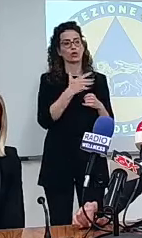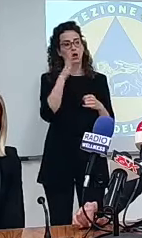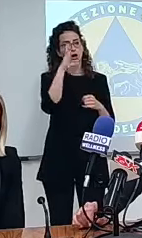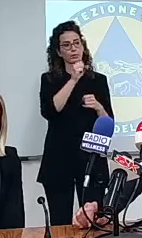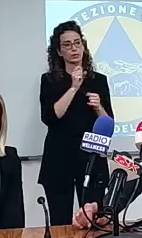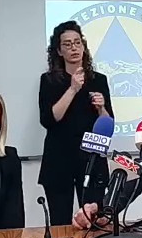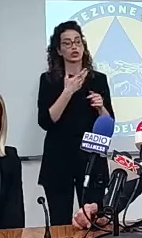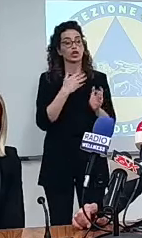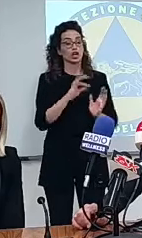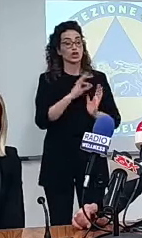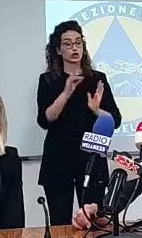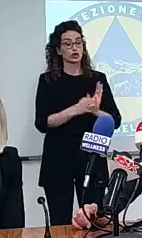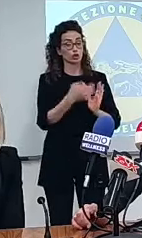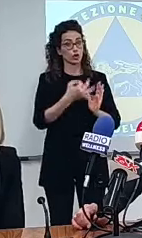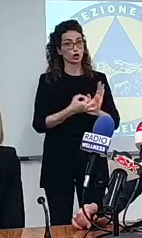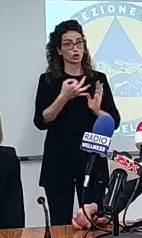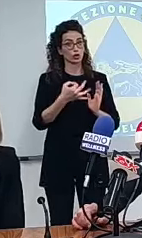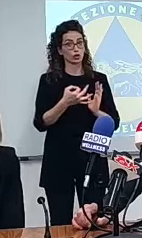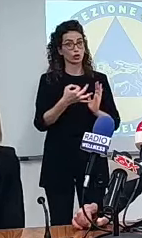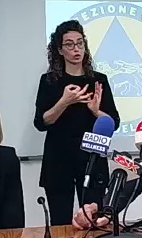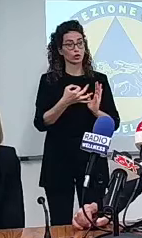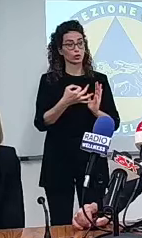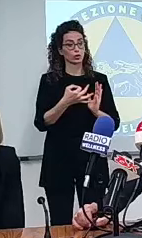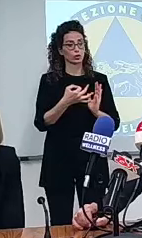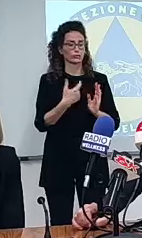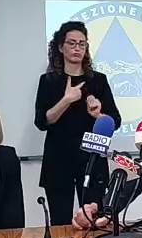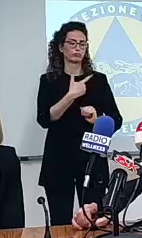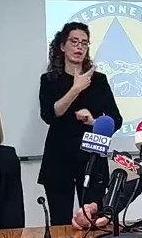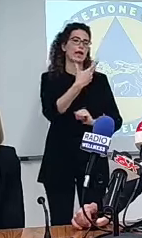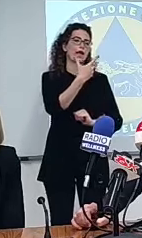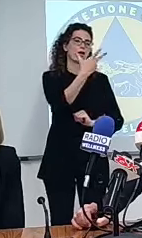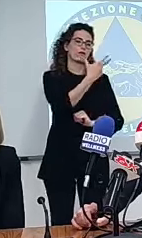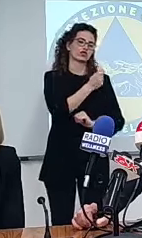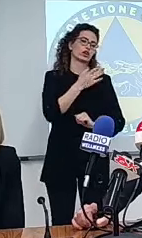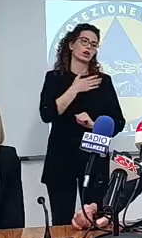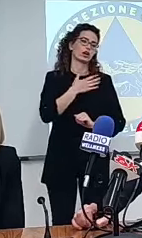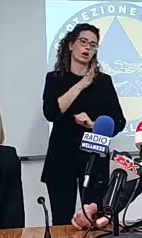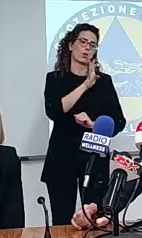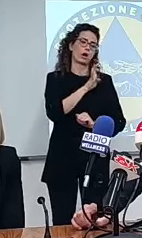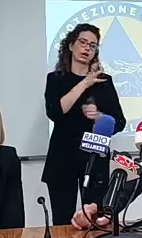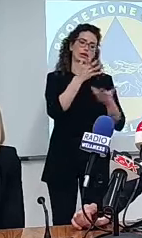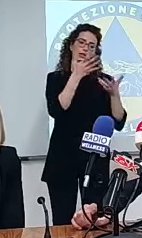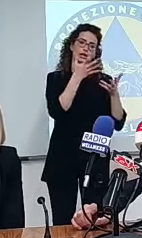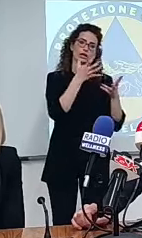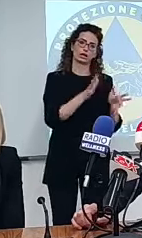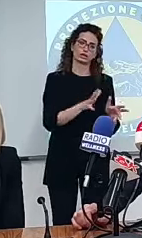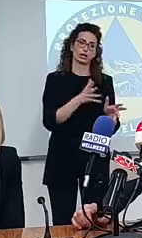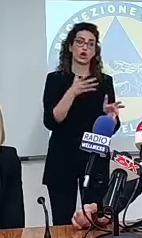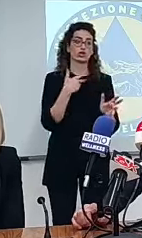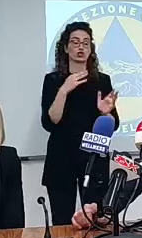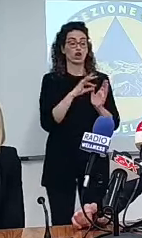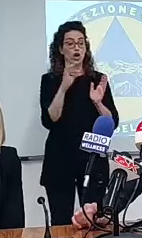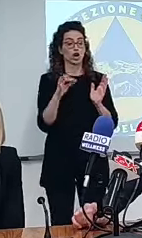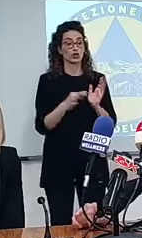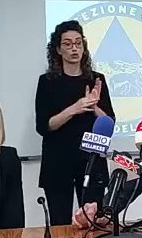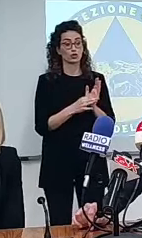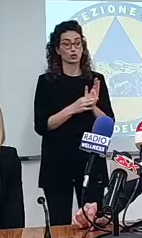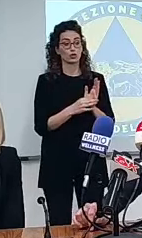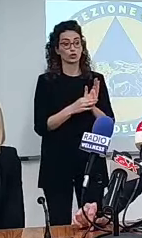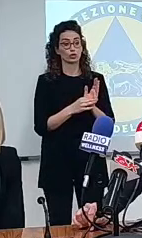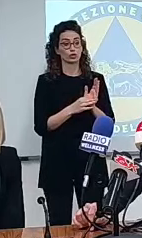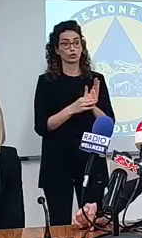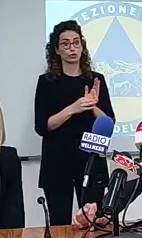data precisa, una volta terminate le vaccinazioni degli over 40, se c'è appunto una data precisa dalla